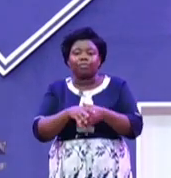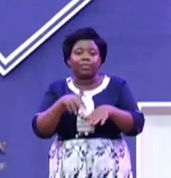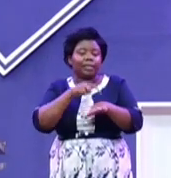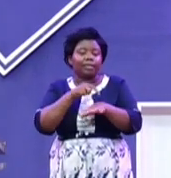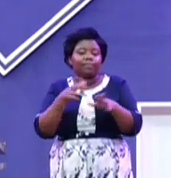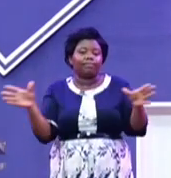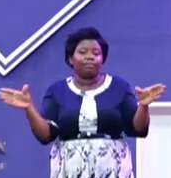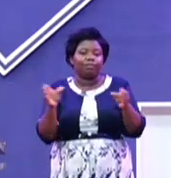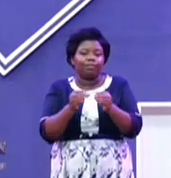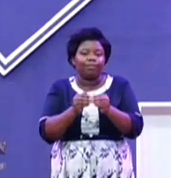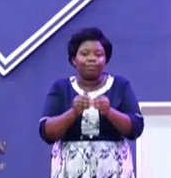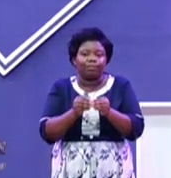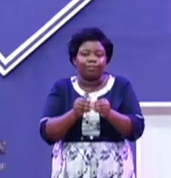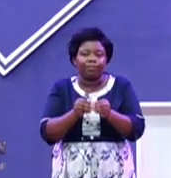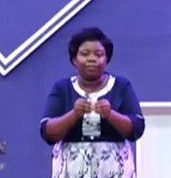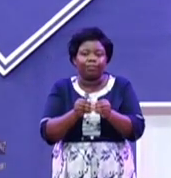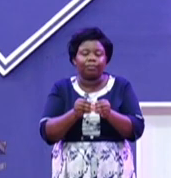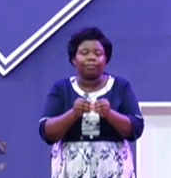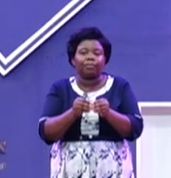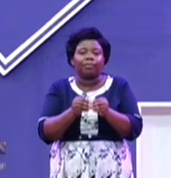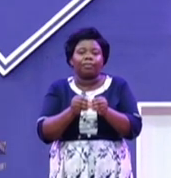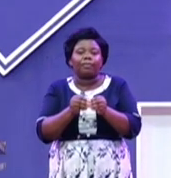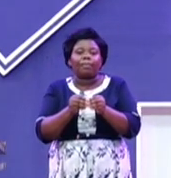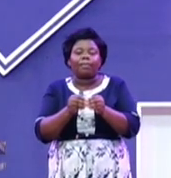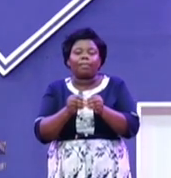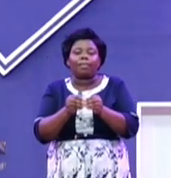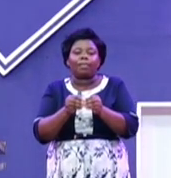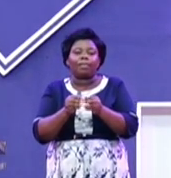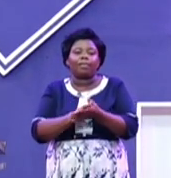bwaffe bwo bulabika nga butugenzeeko, ne si